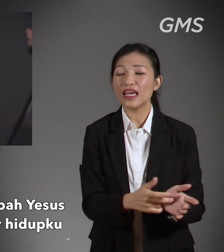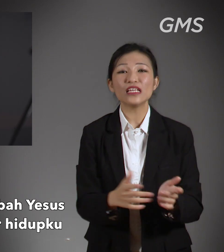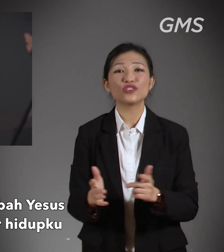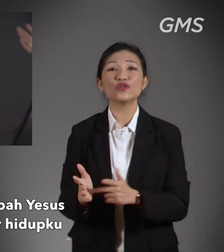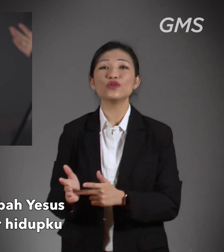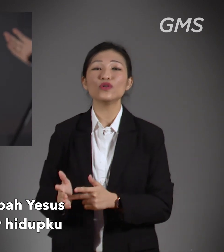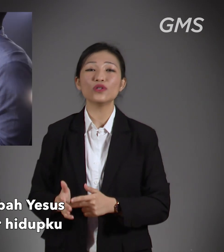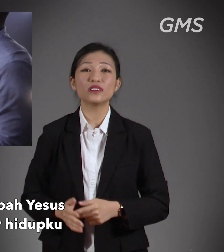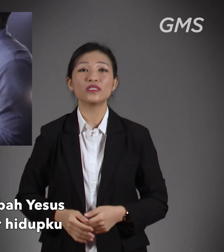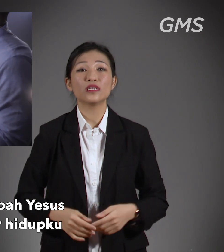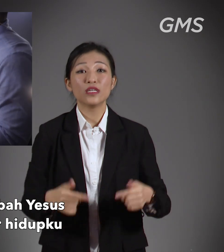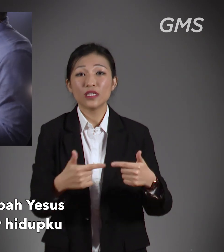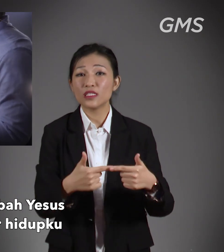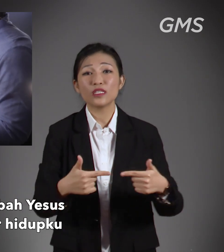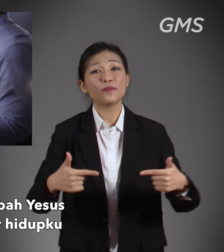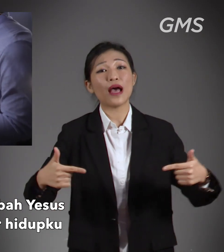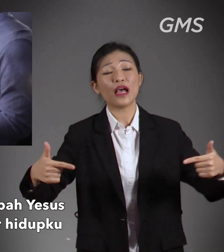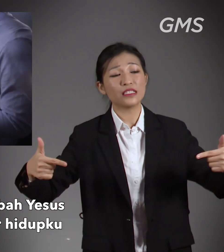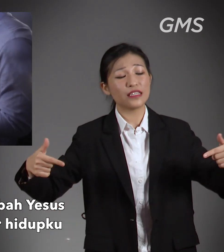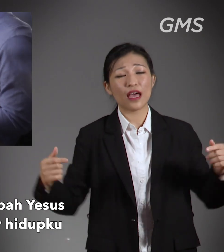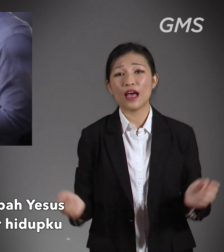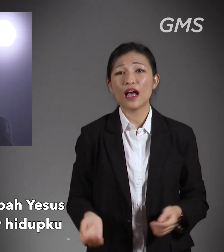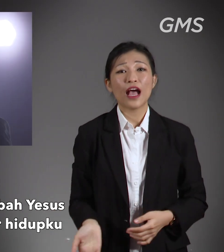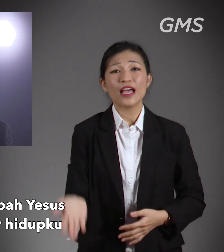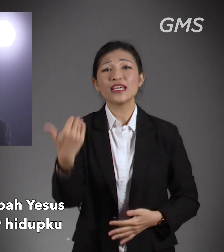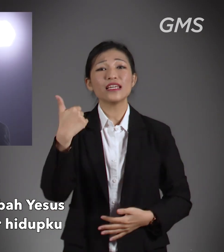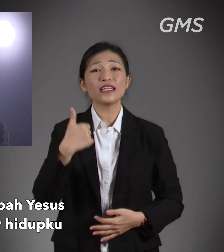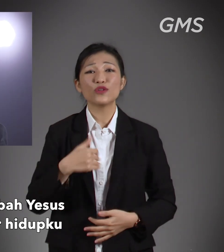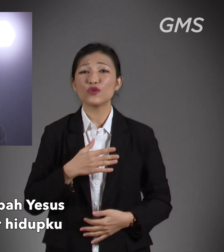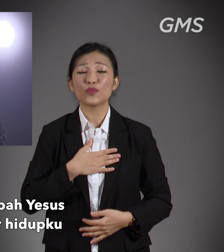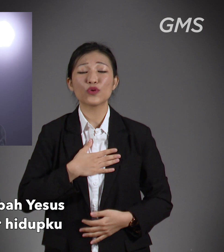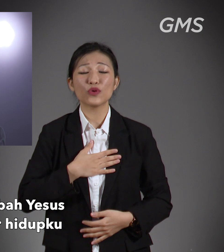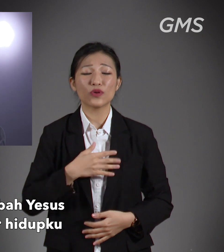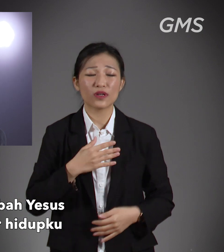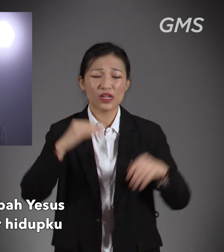sembah Yesus, sembah Yesus. Ku